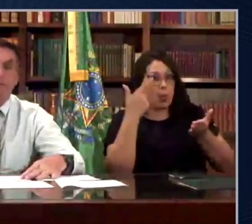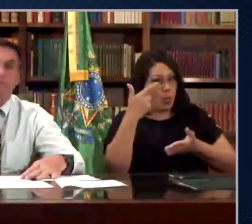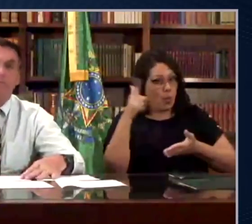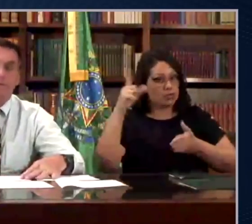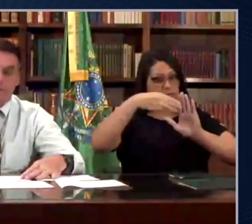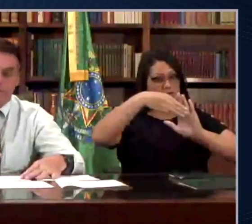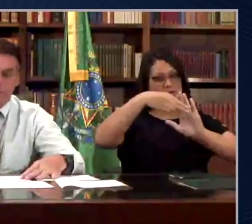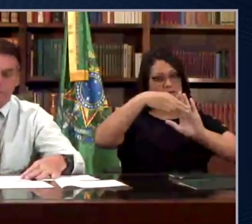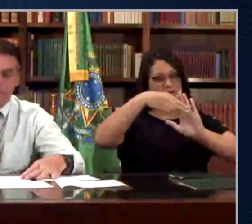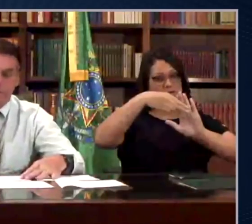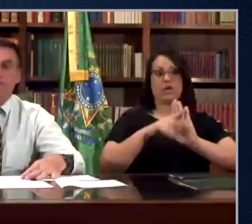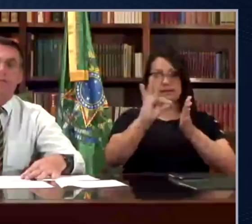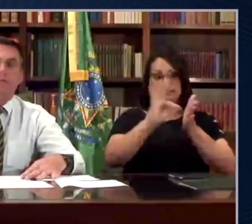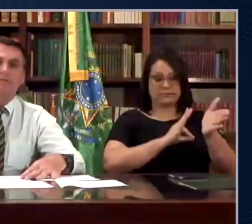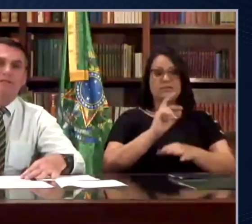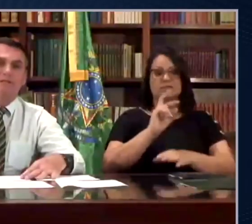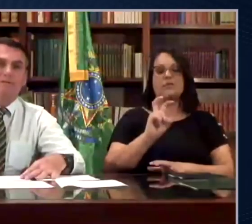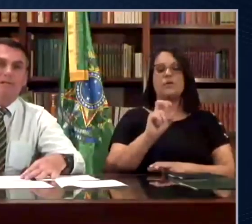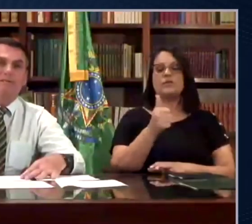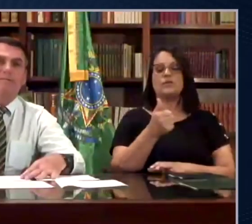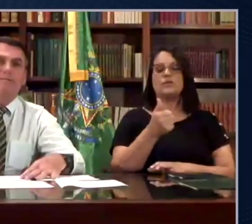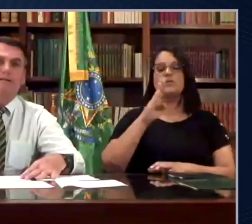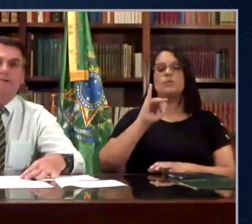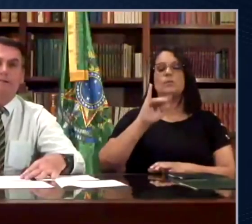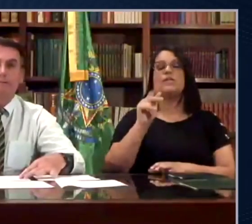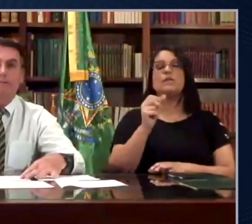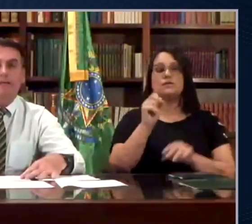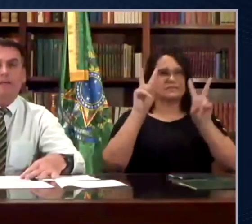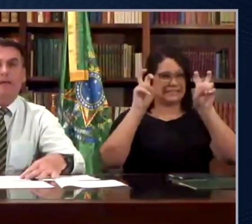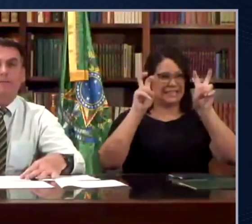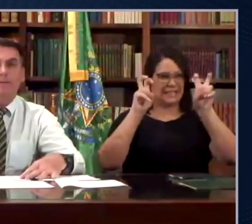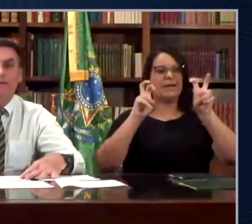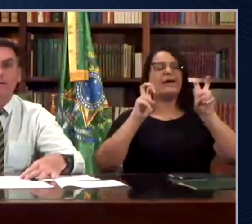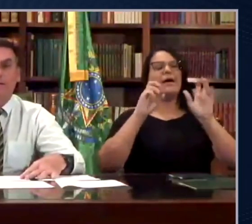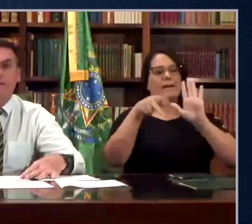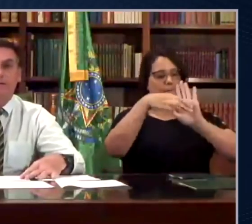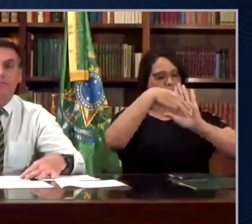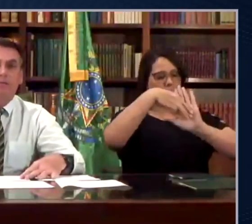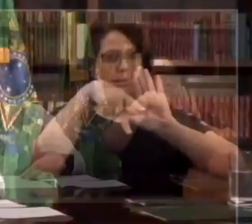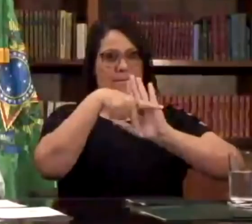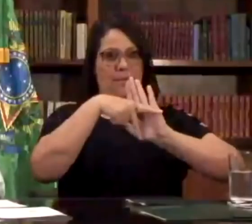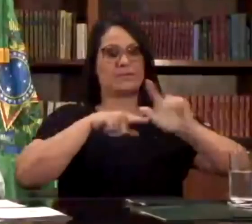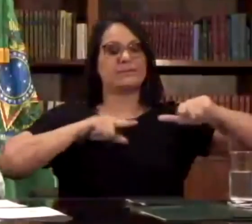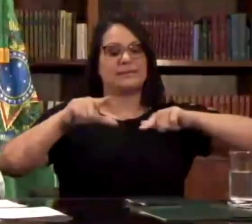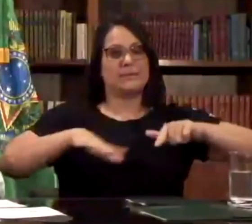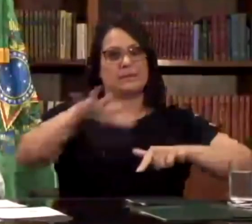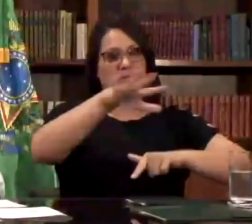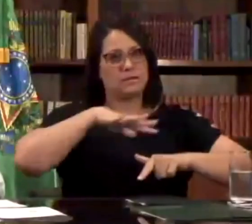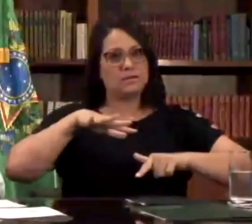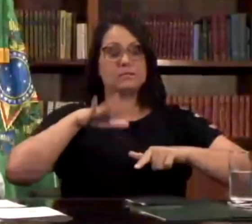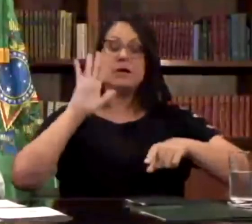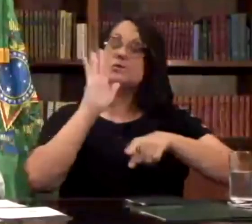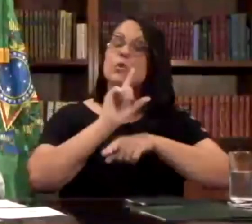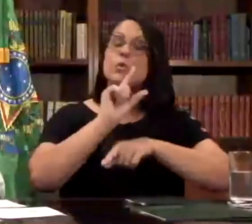provisória, 51 bilhões. A gente está chamando de medida provisória trabalhista. É uma maneira que nós temos de atender ao